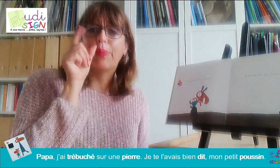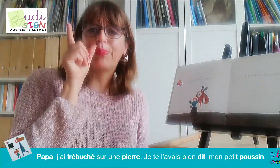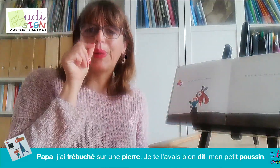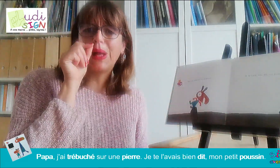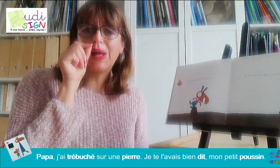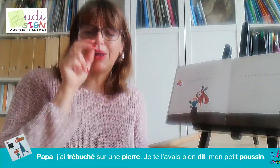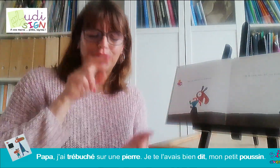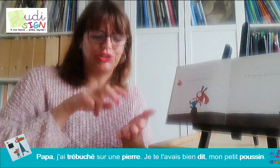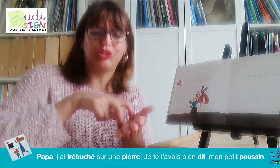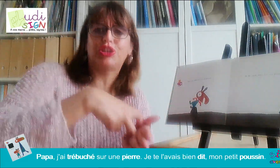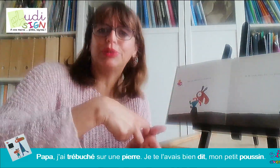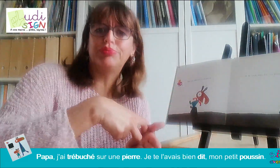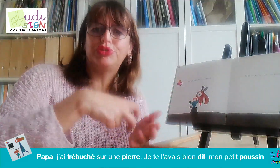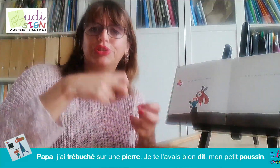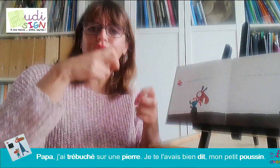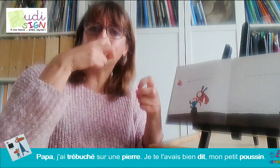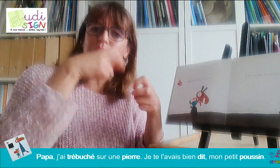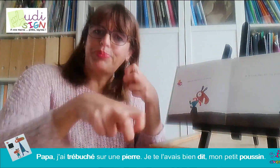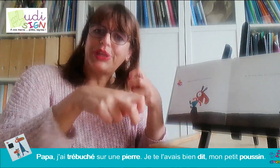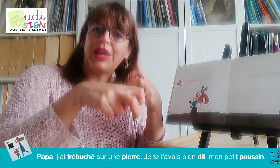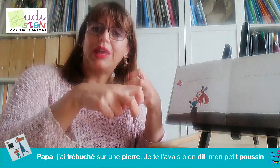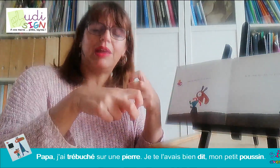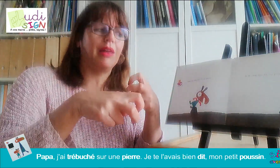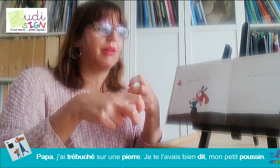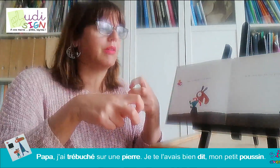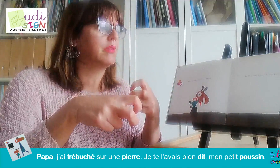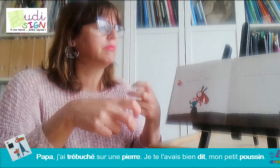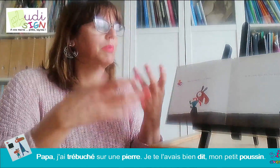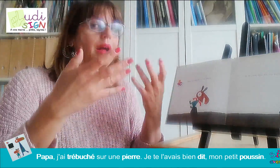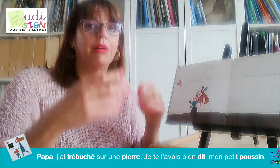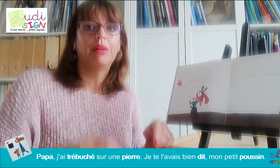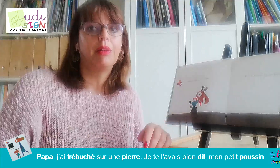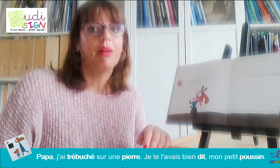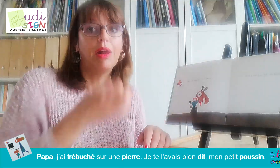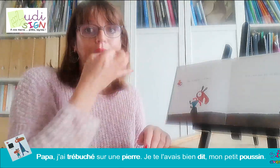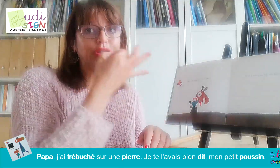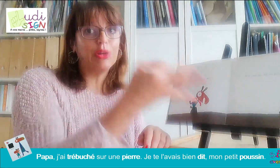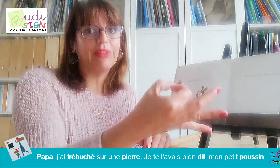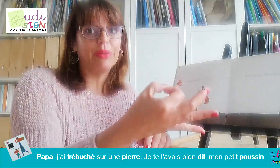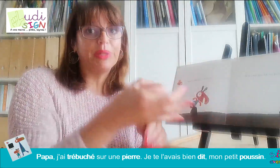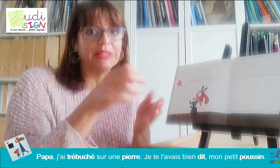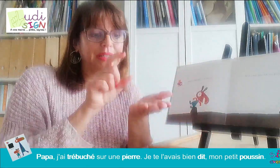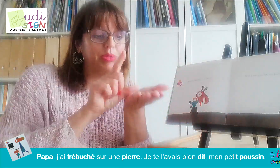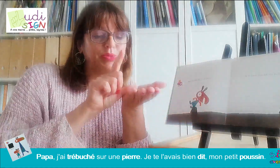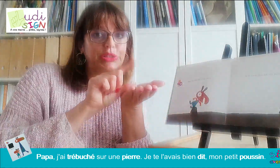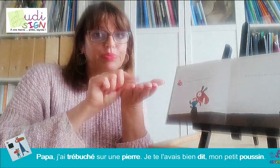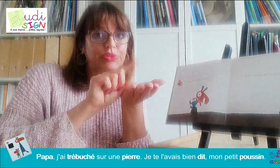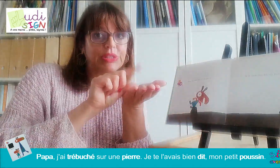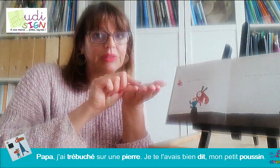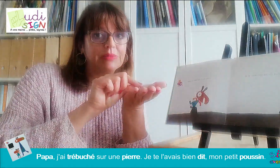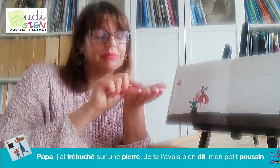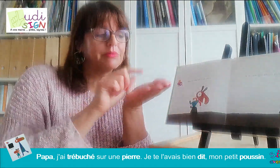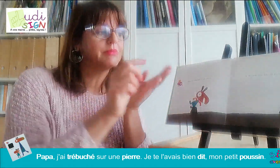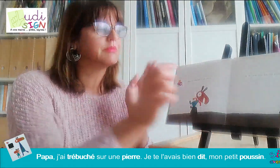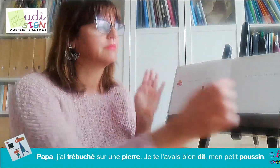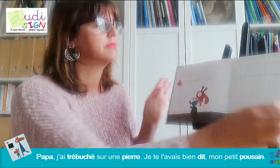Papa, j'ai trébuché sur une pierre. Bah, je te l'avais bien dit, mon petit poussin.